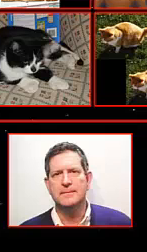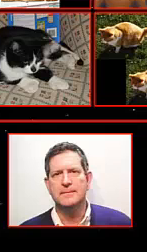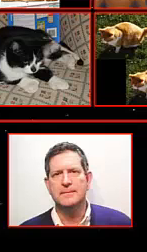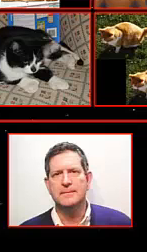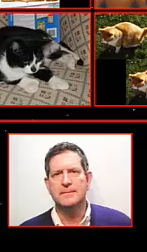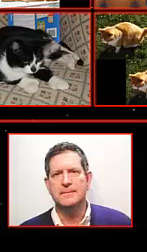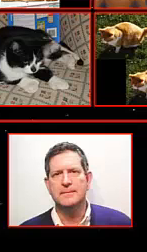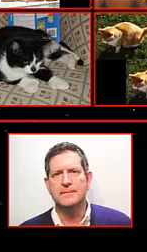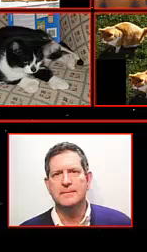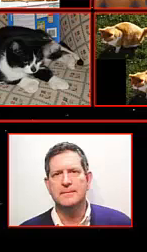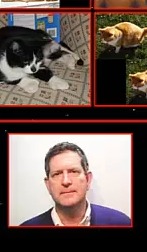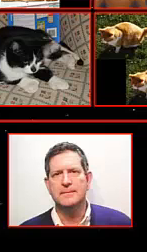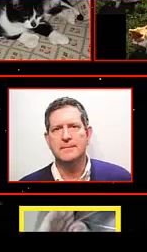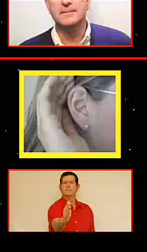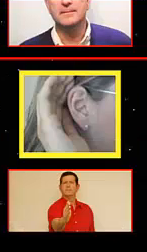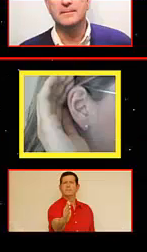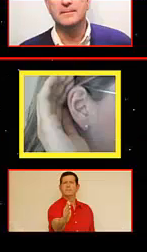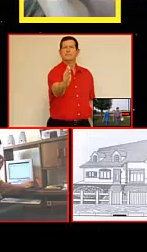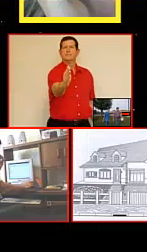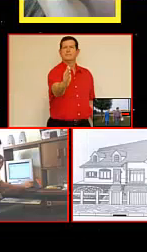voilà. Les chats, très bien.